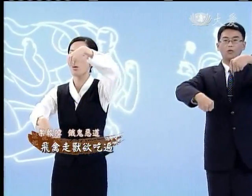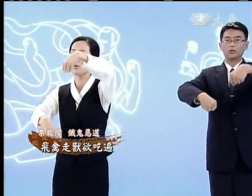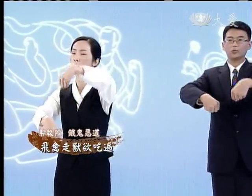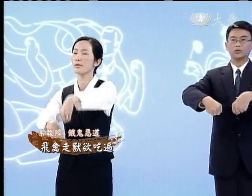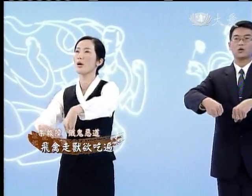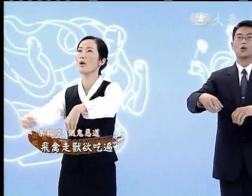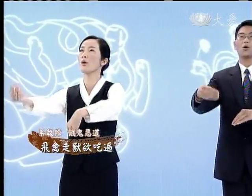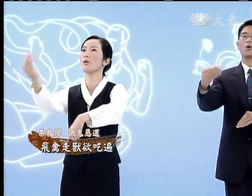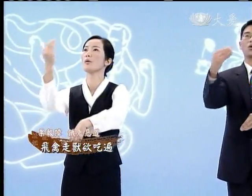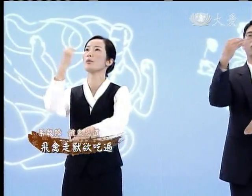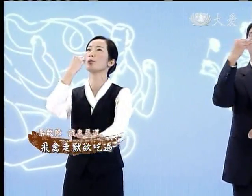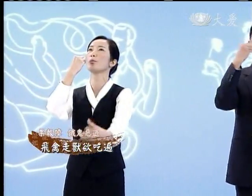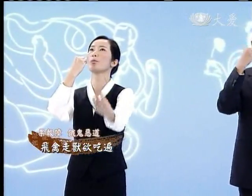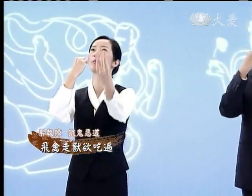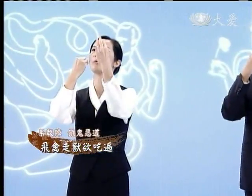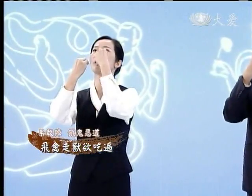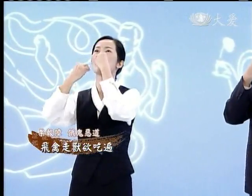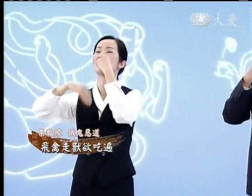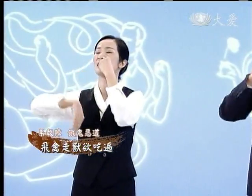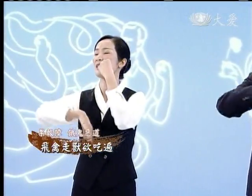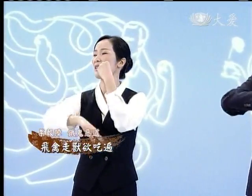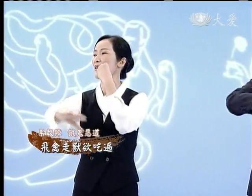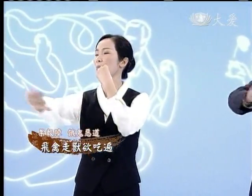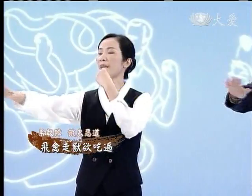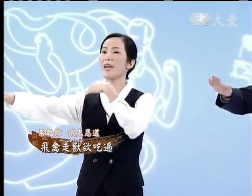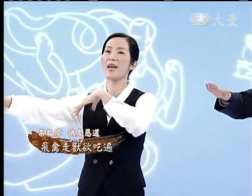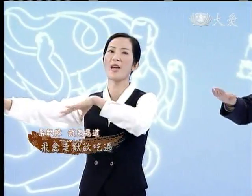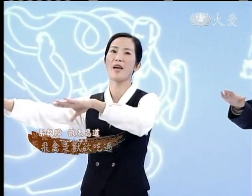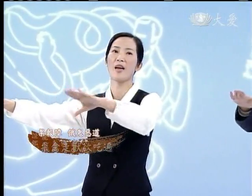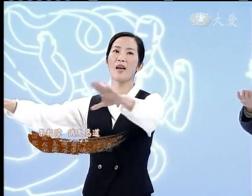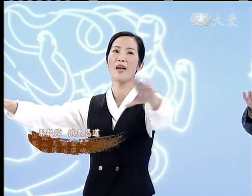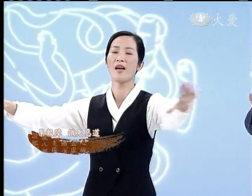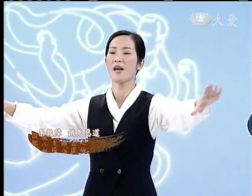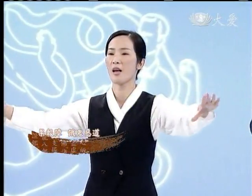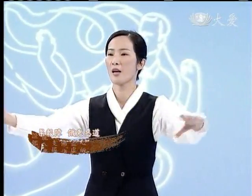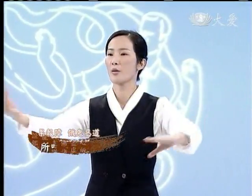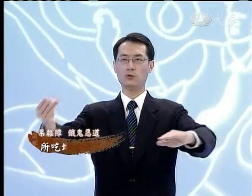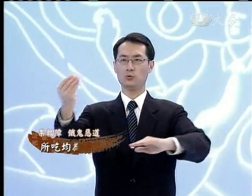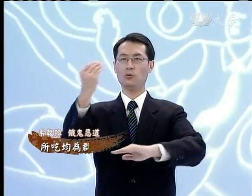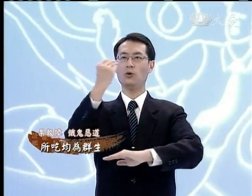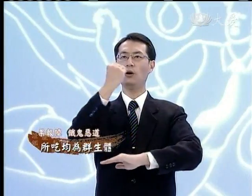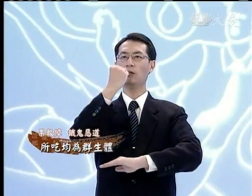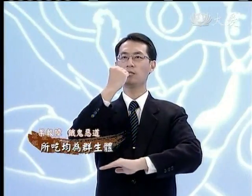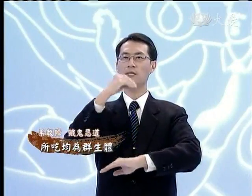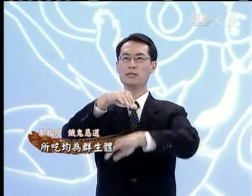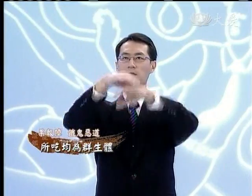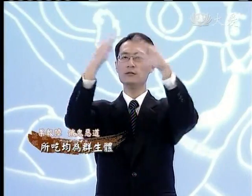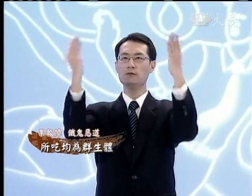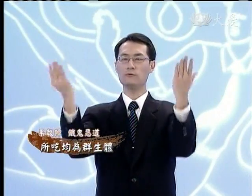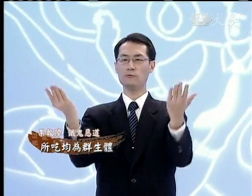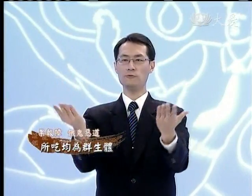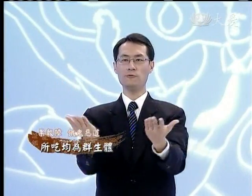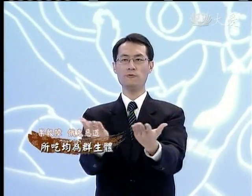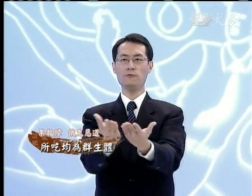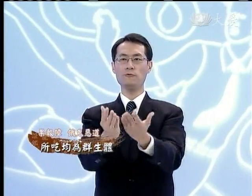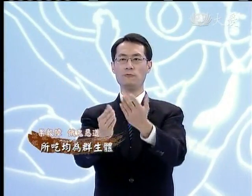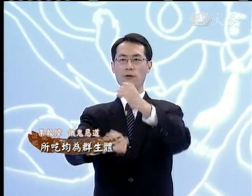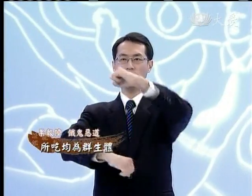走兽与池边， 所持俱